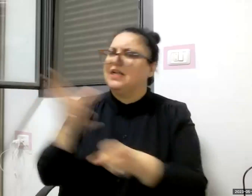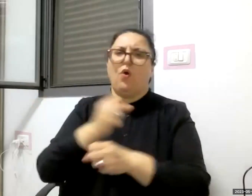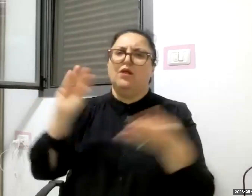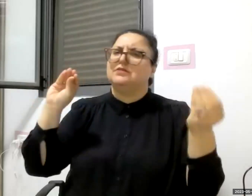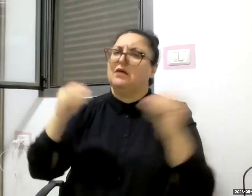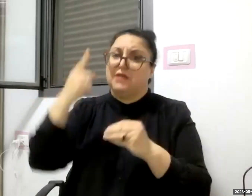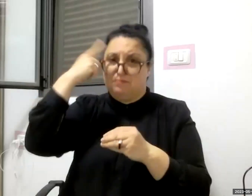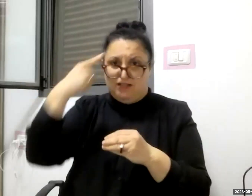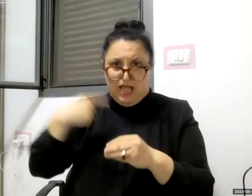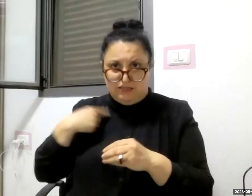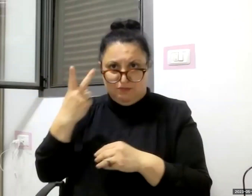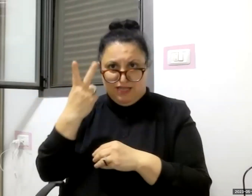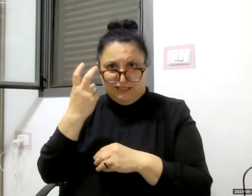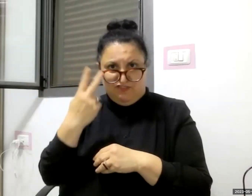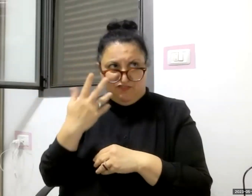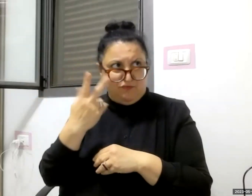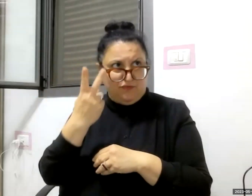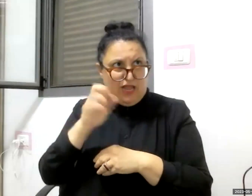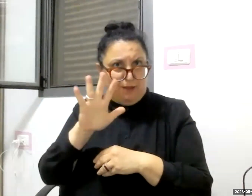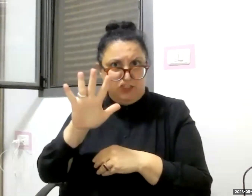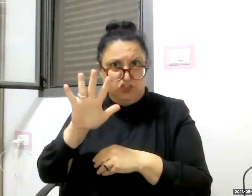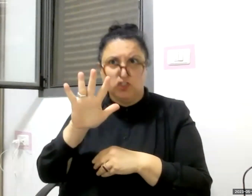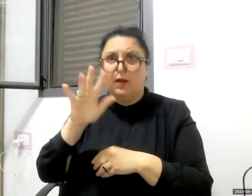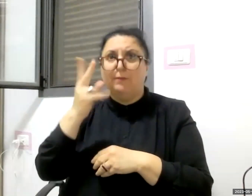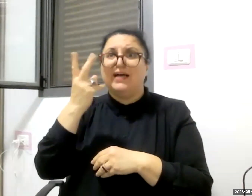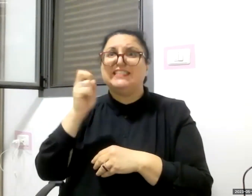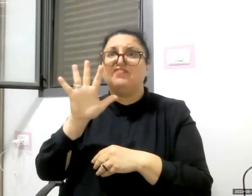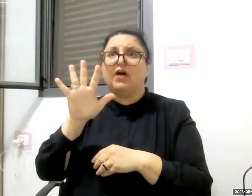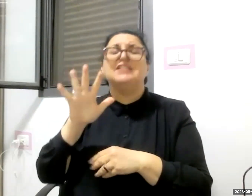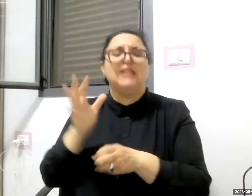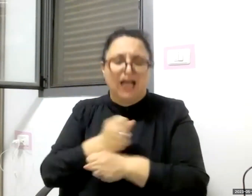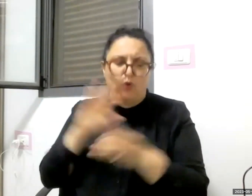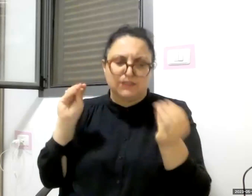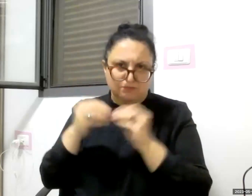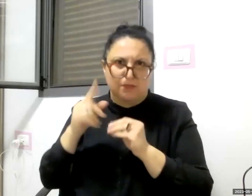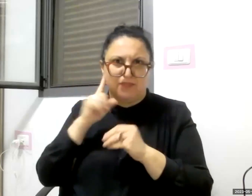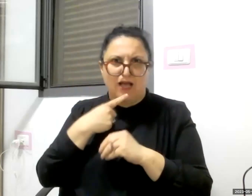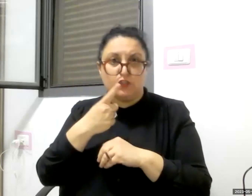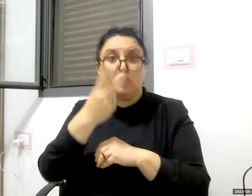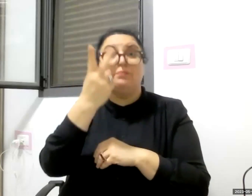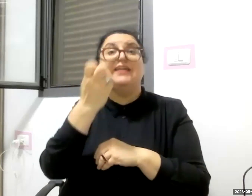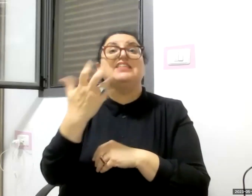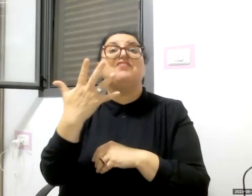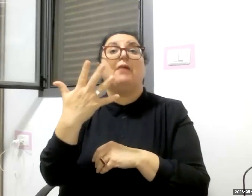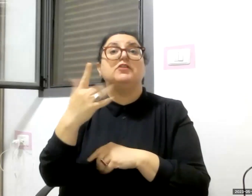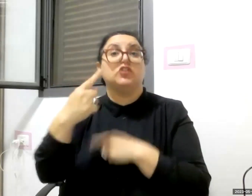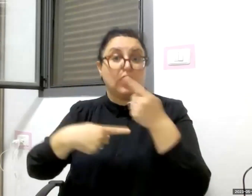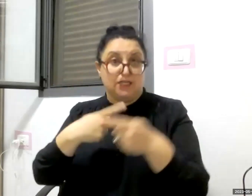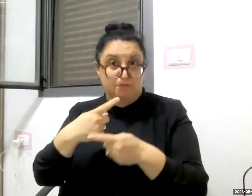הברית כאן כאן לא הצליחו כאן כן הצליחו לצמצם את החרשות ב